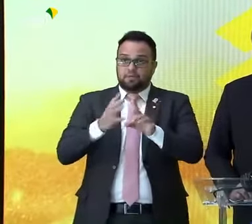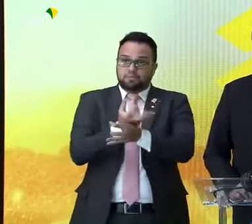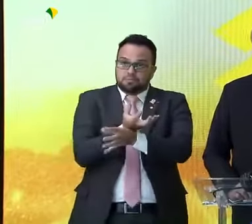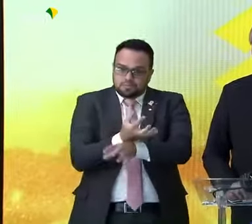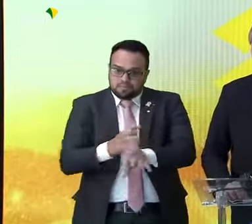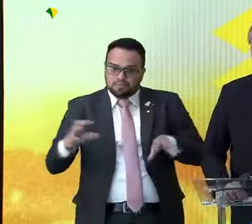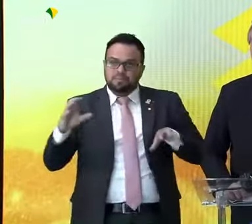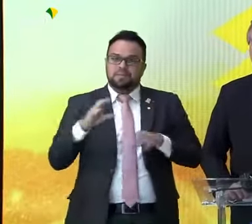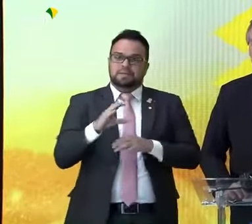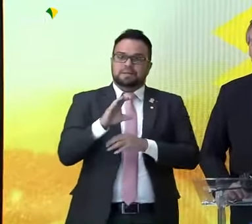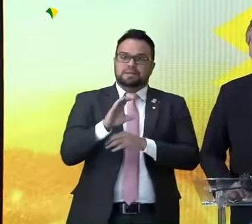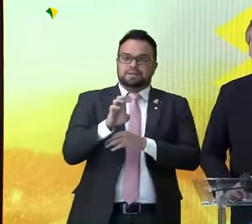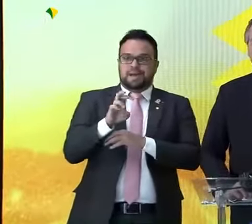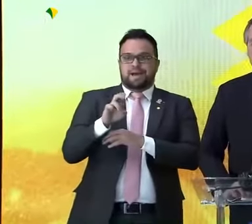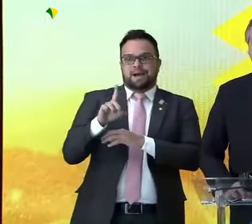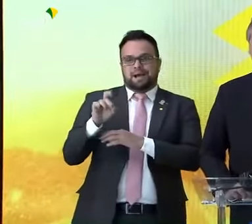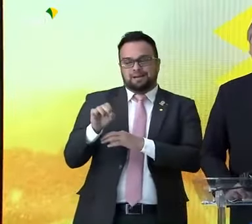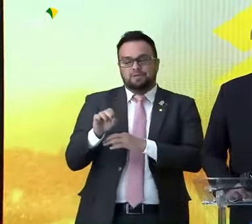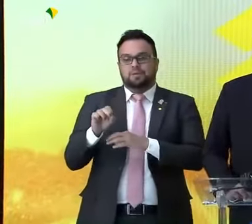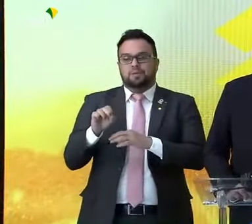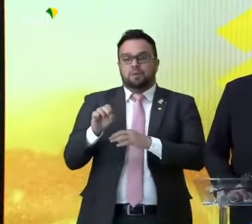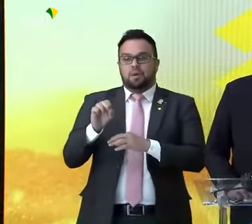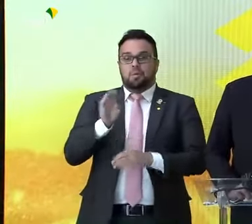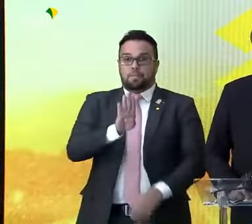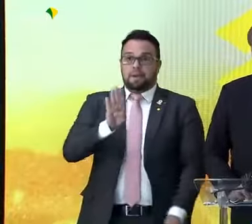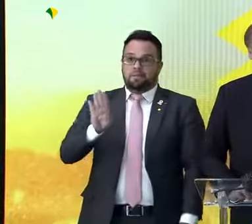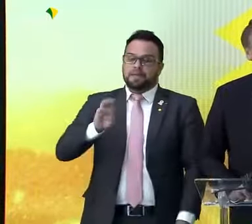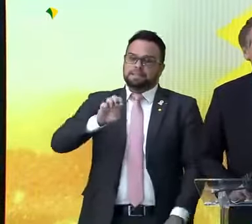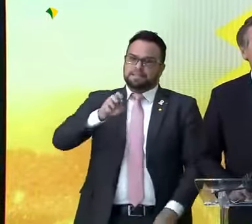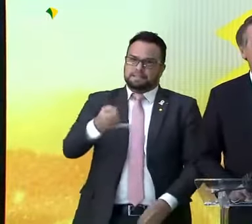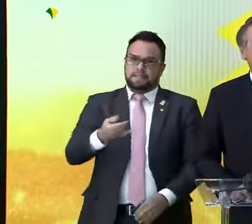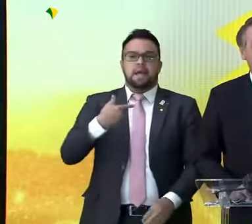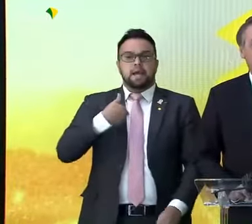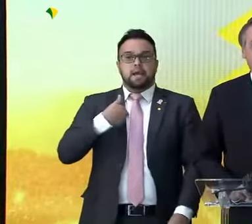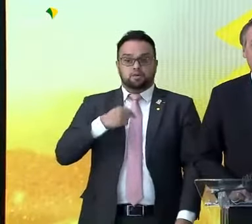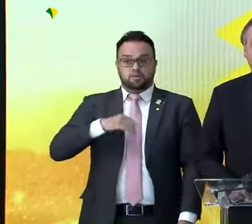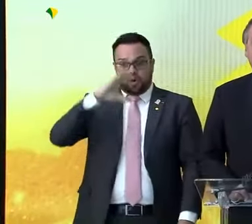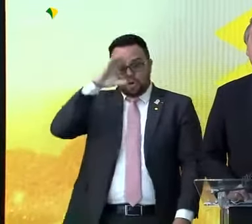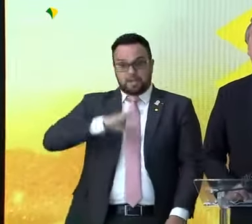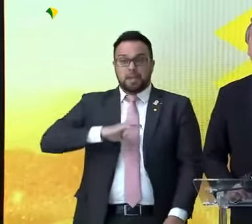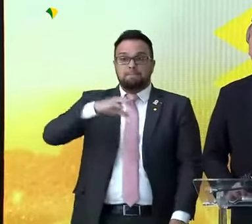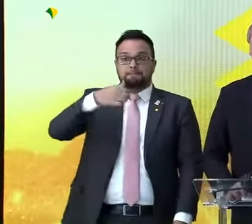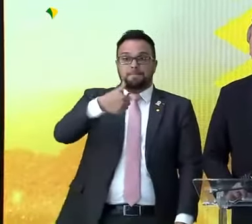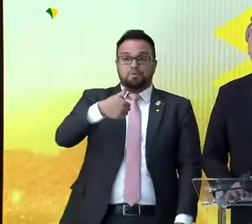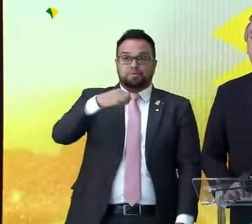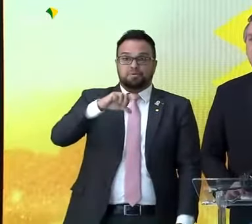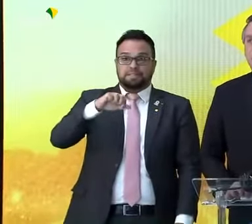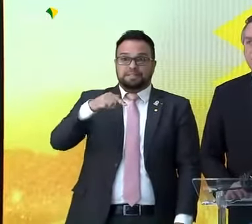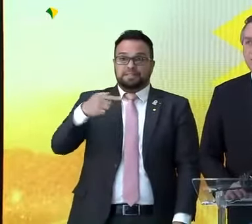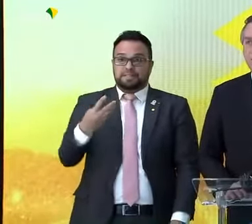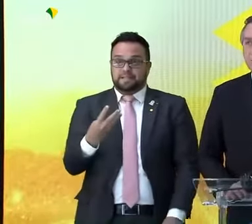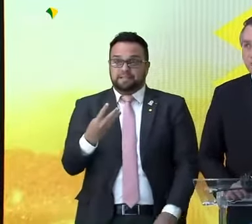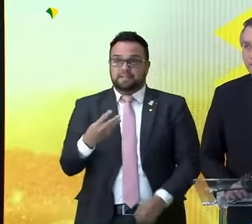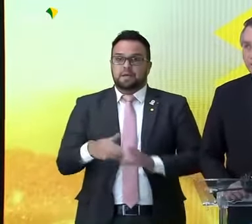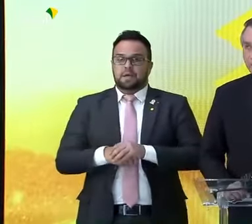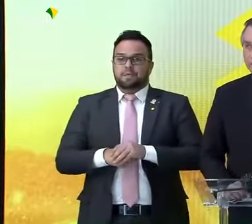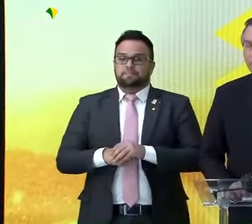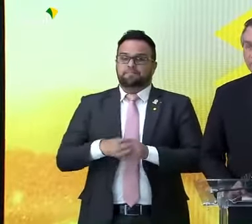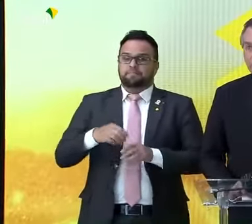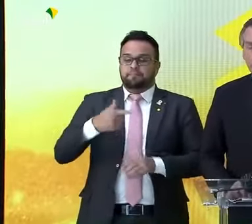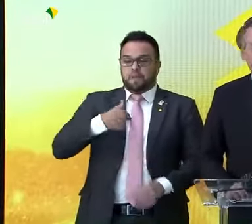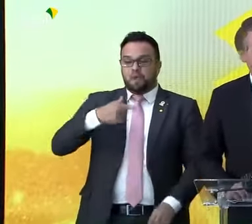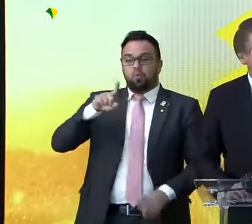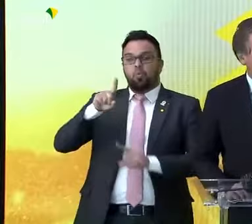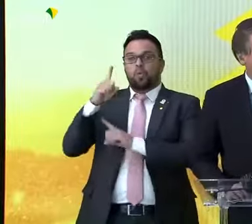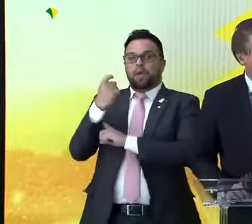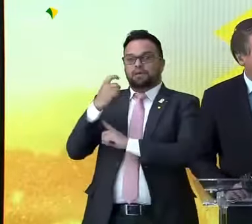Cerrado Banco do Brasil sim eu sou cliente de vocês desde 1973 quando o Cadete do 1º